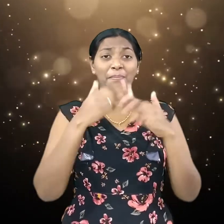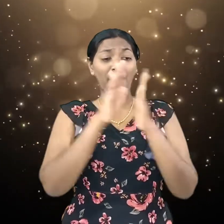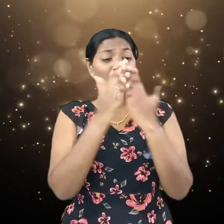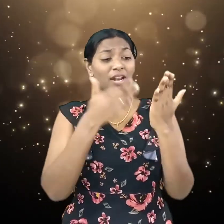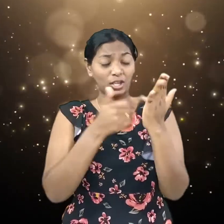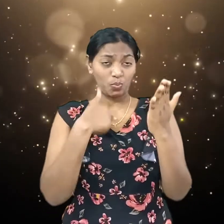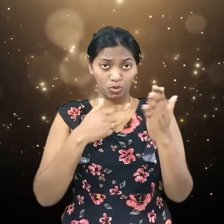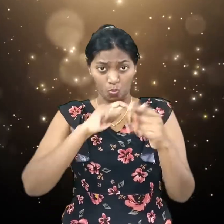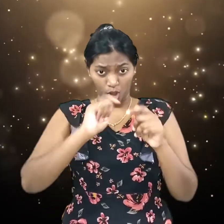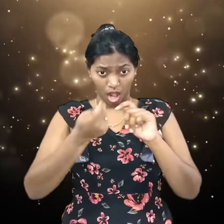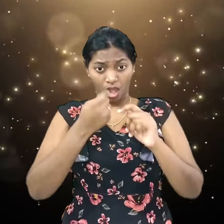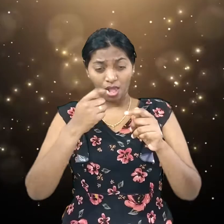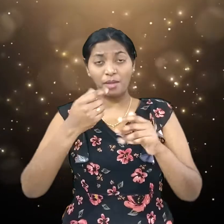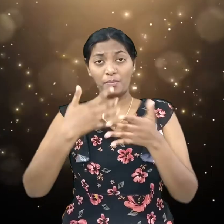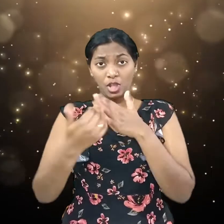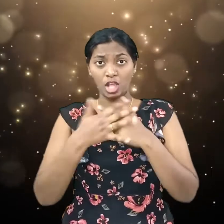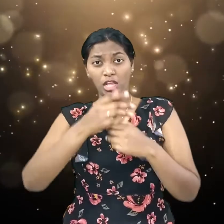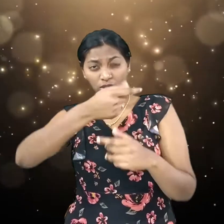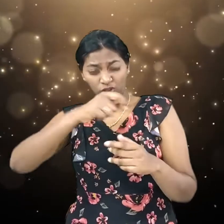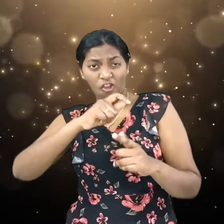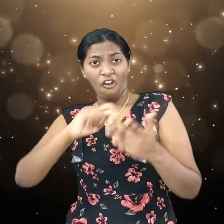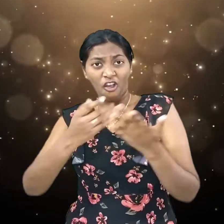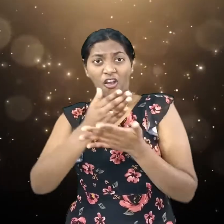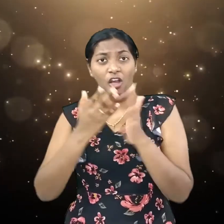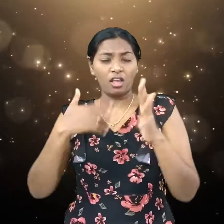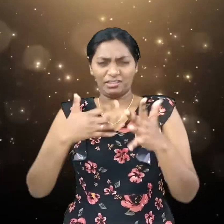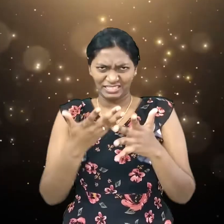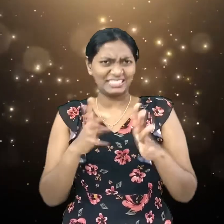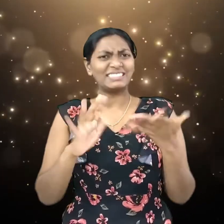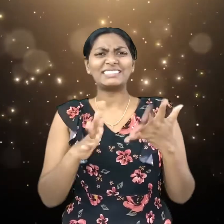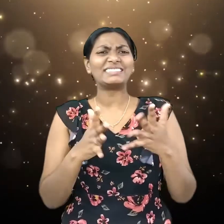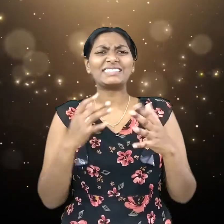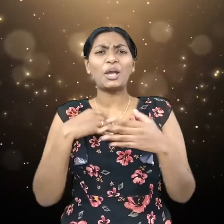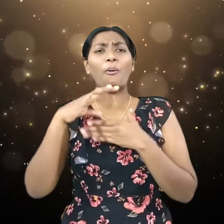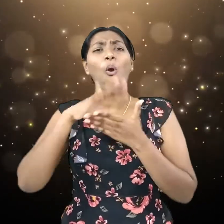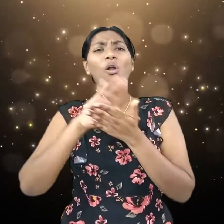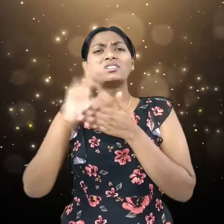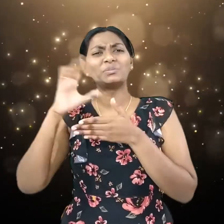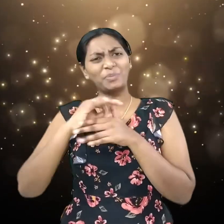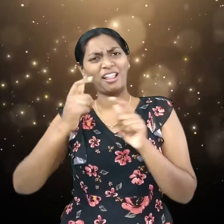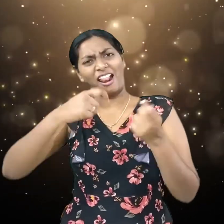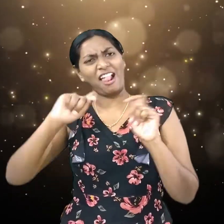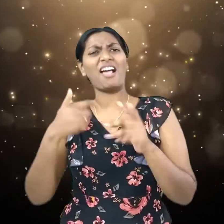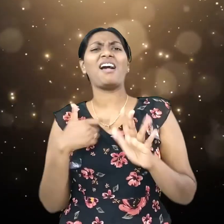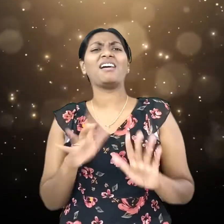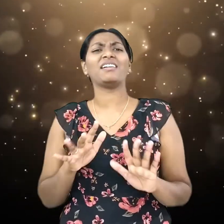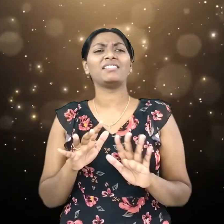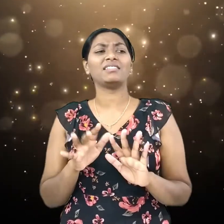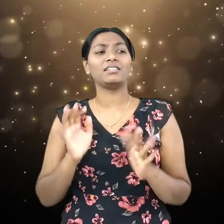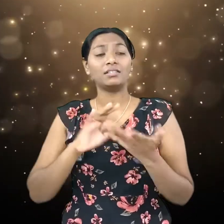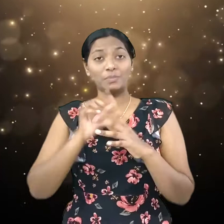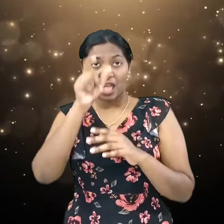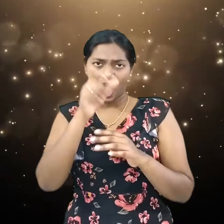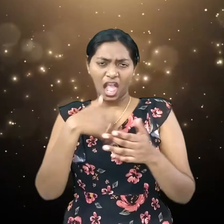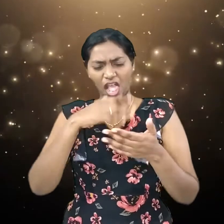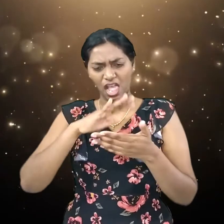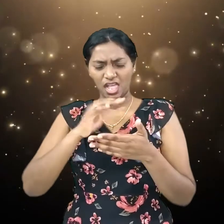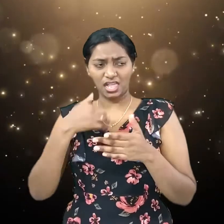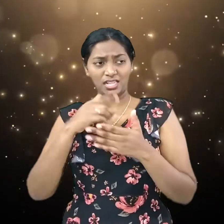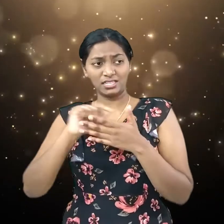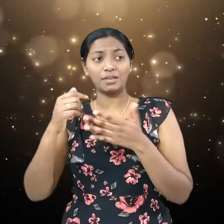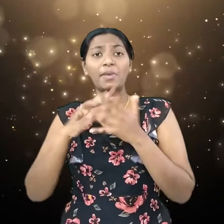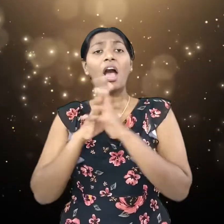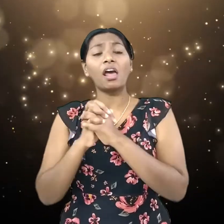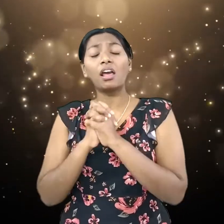लॉर्ड, हमारे पास भी हथियार हैं पर हमारे हथियार उनसे अलग हैं। हमारे हथियार क्या है? प्रार्थना। आप लोग प्रार्थना करके हम क्या कर